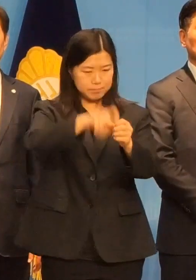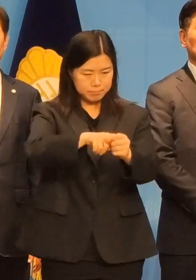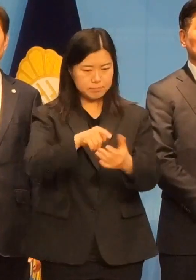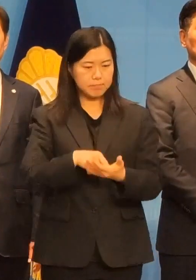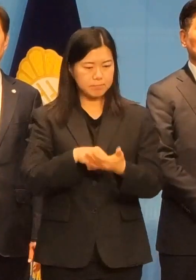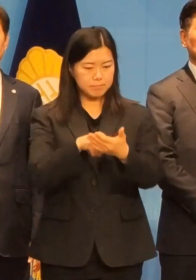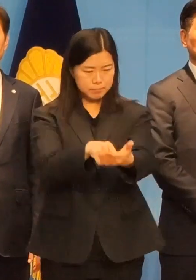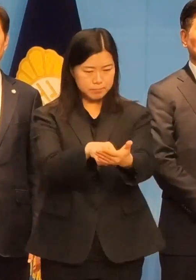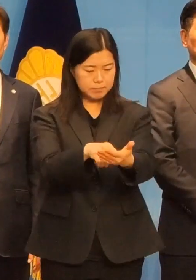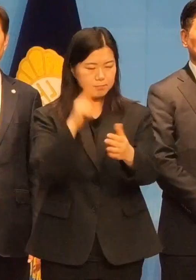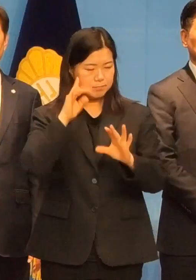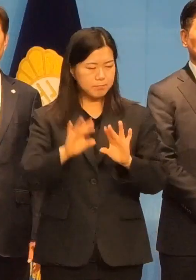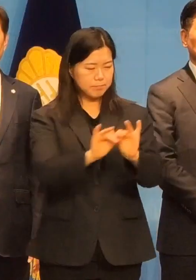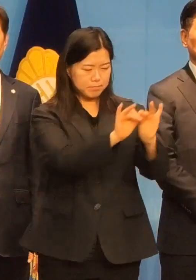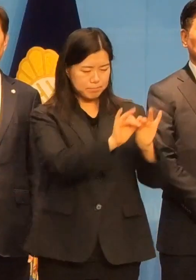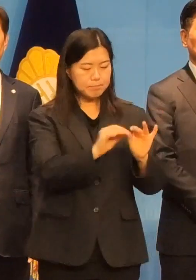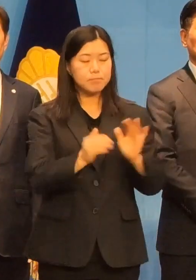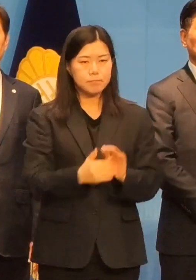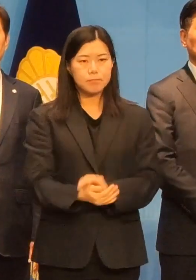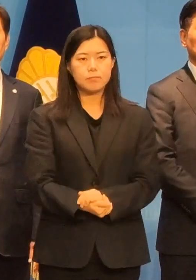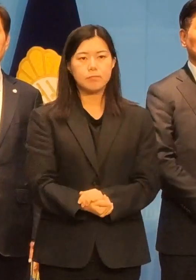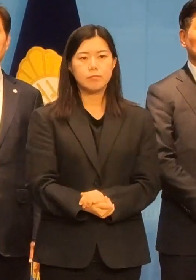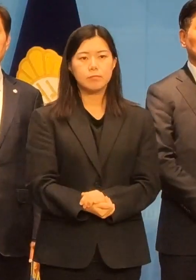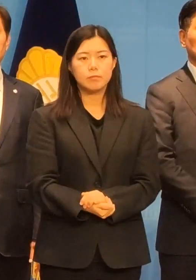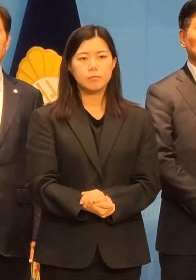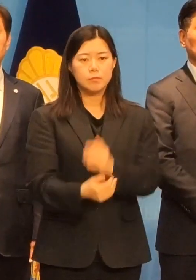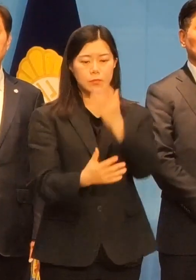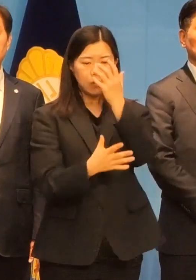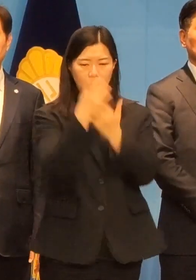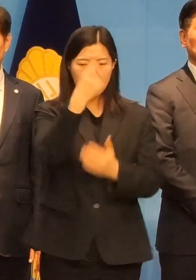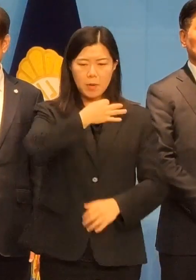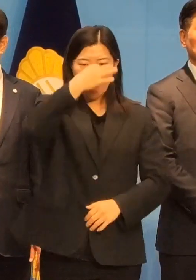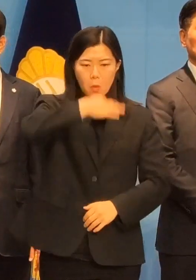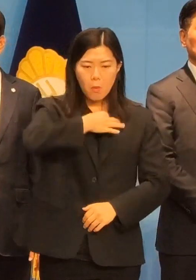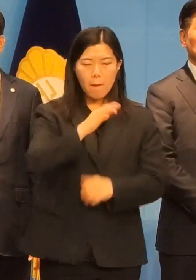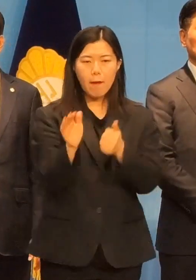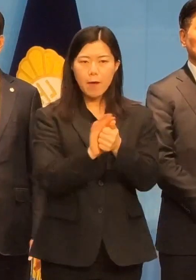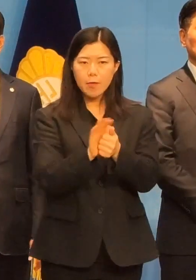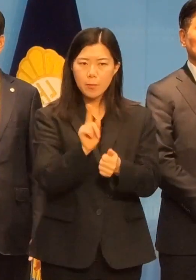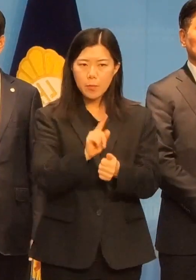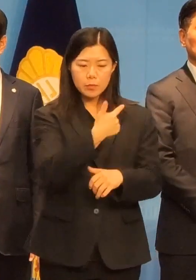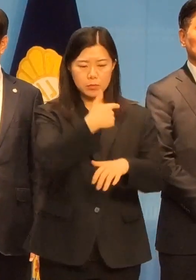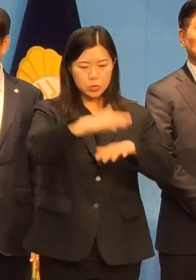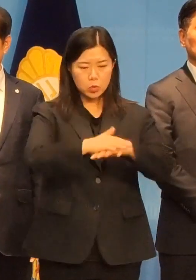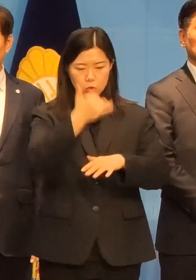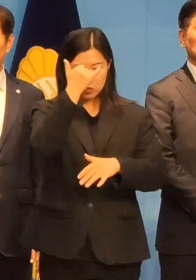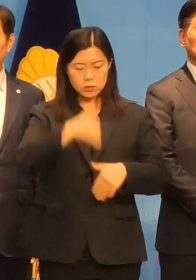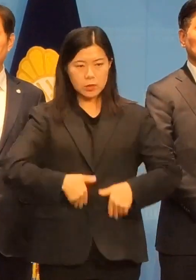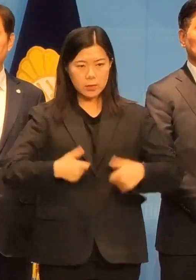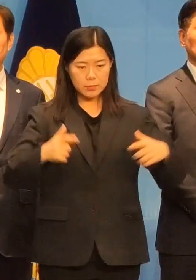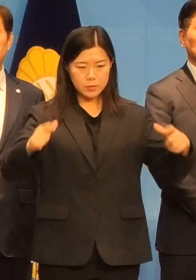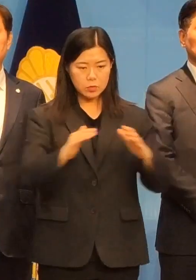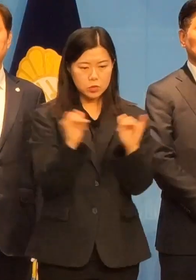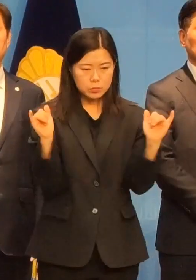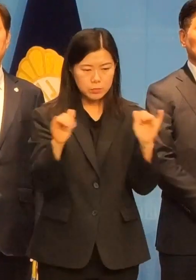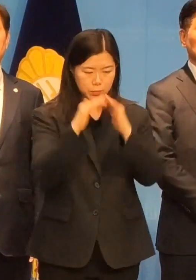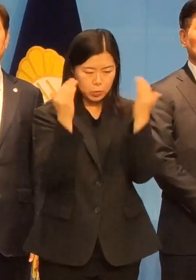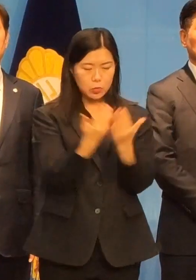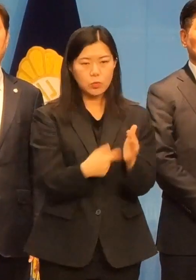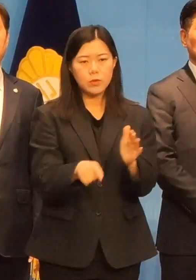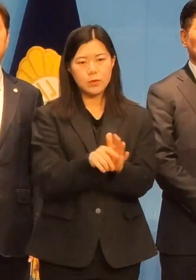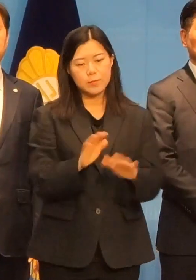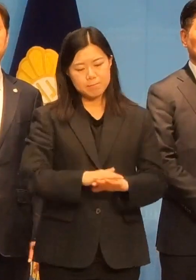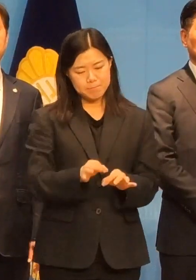추진하기로 뜻을 모았습니다. 통합의 성과와 혜택은 대전 충남 지역 주민 모두에게